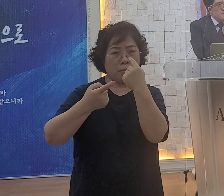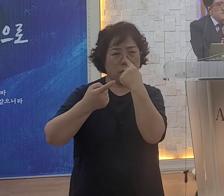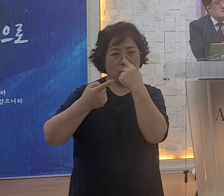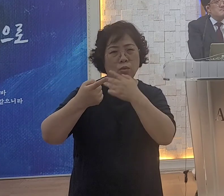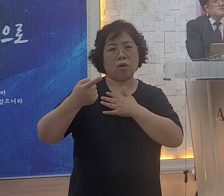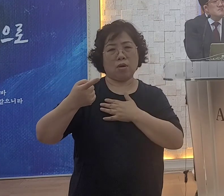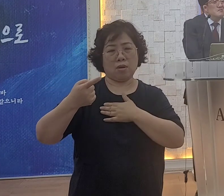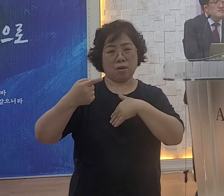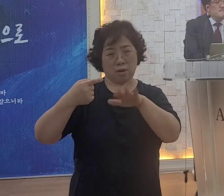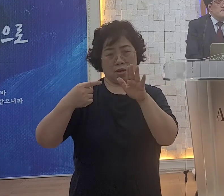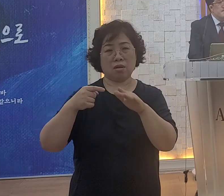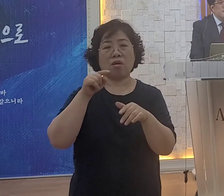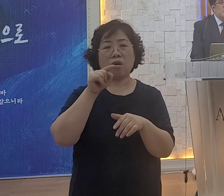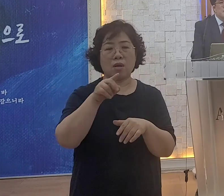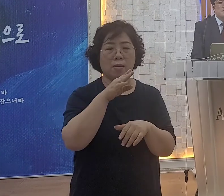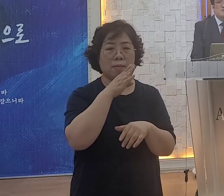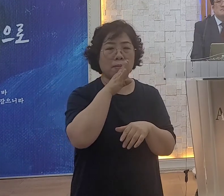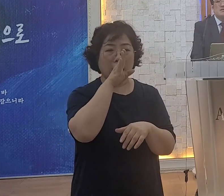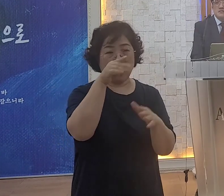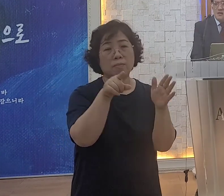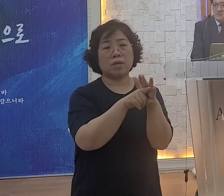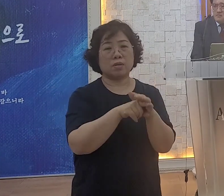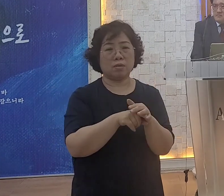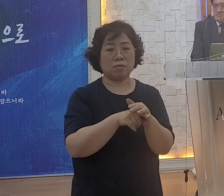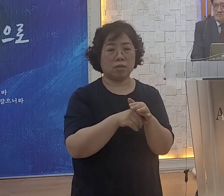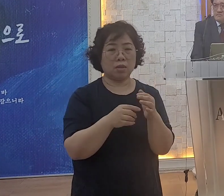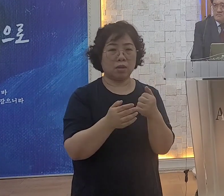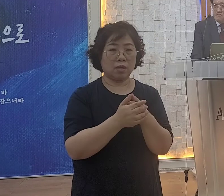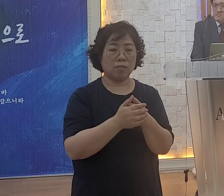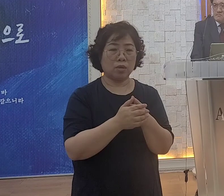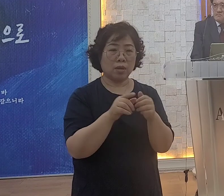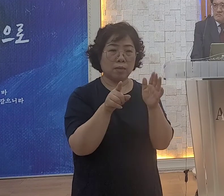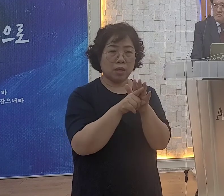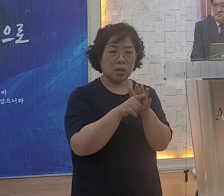알아가는. 그래서 믿음은 들음에서 나는 거예요.